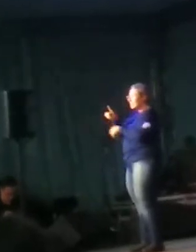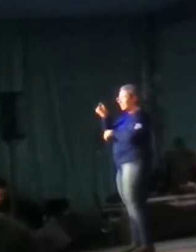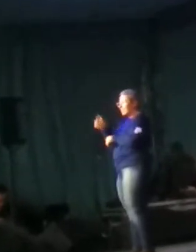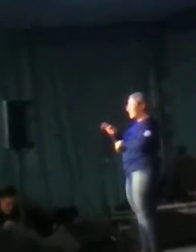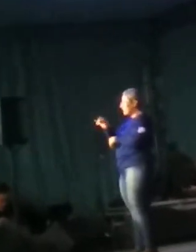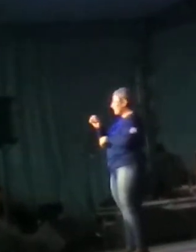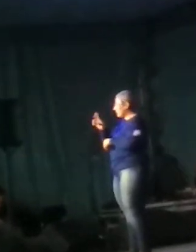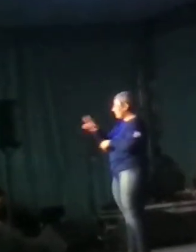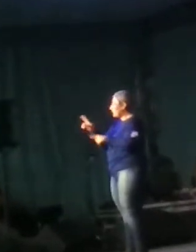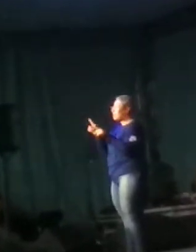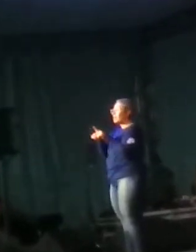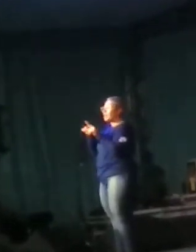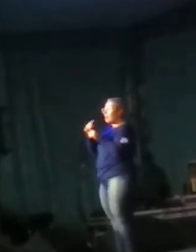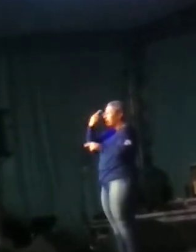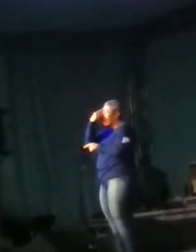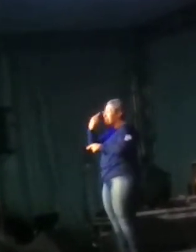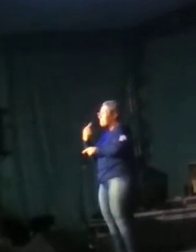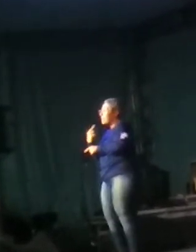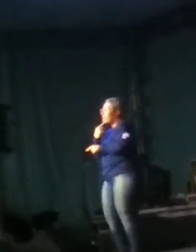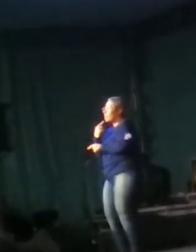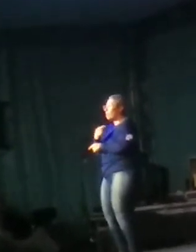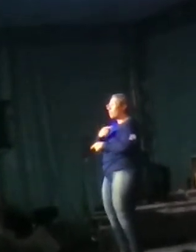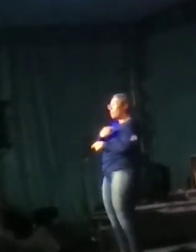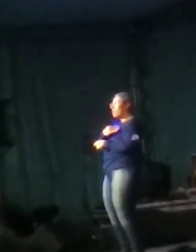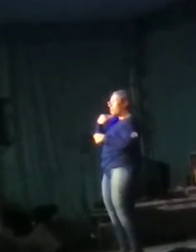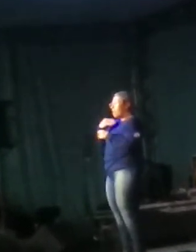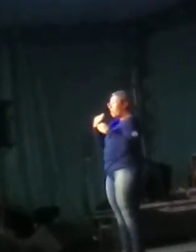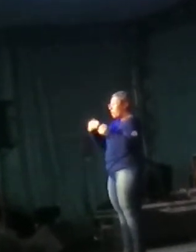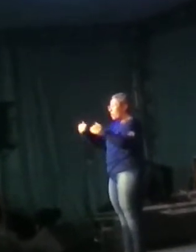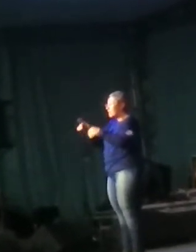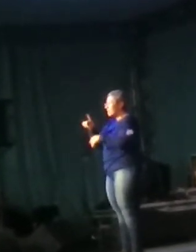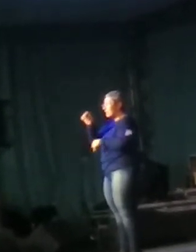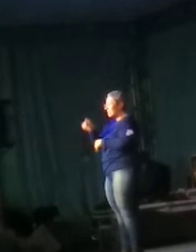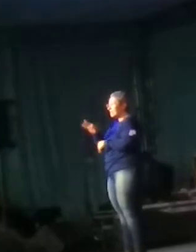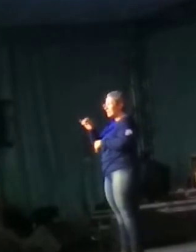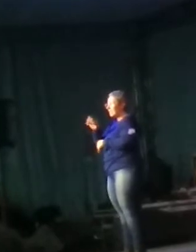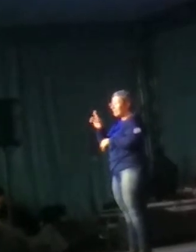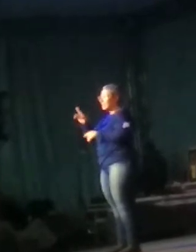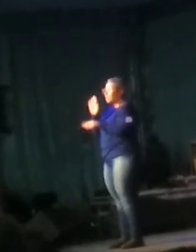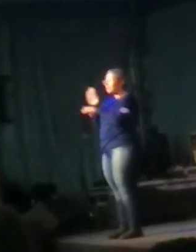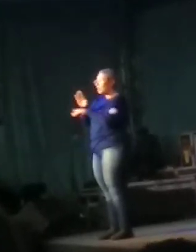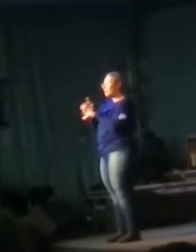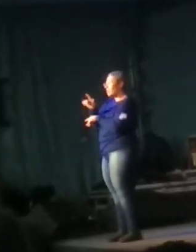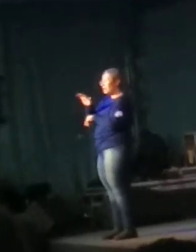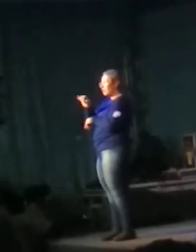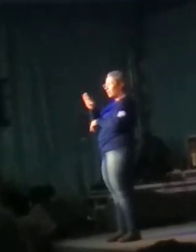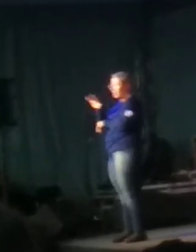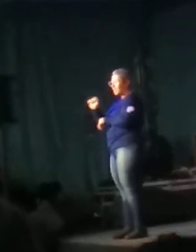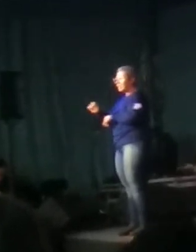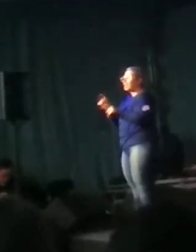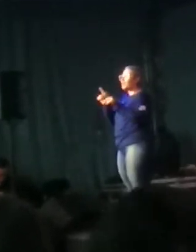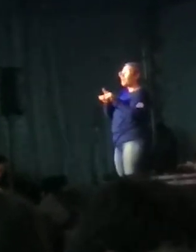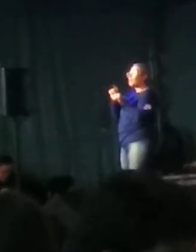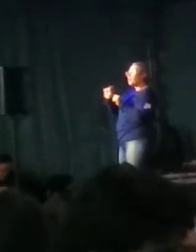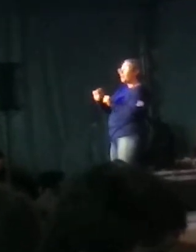Fox, traçando o perfil do serial killer mais famoso, Dexter Morgan. Colaborou com a Glória Perez na série